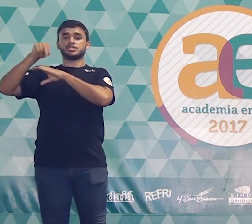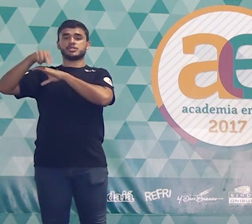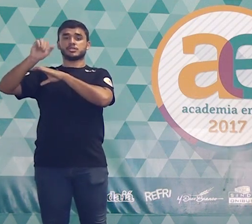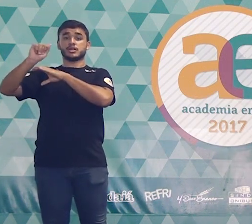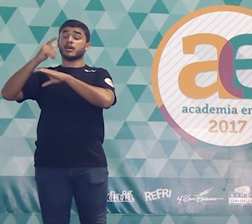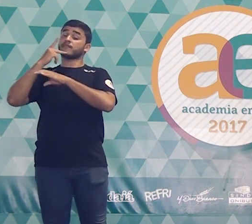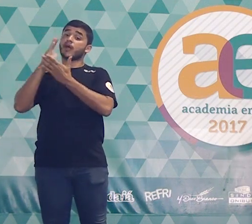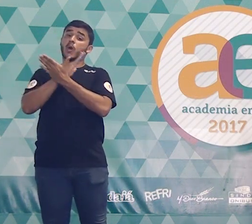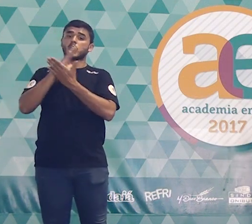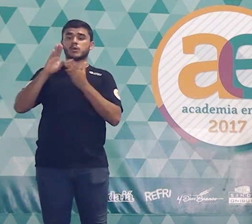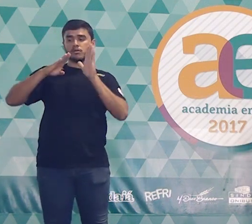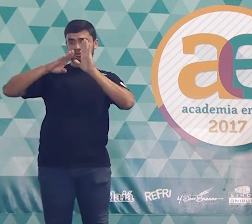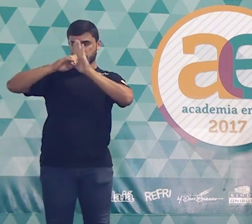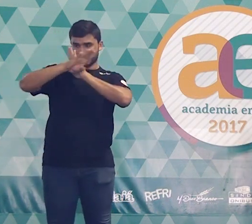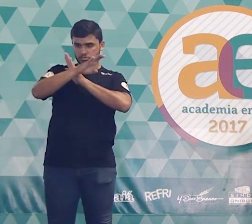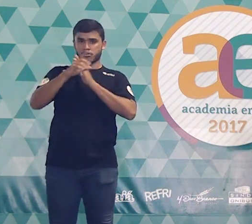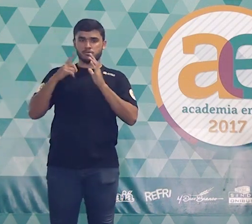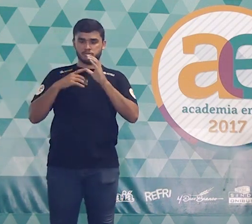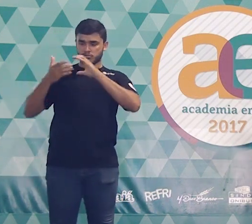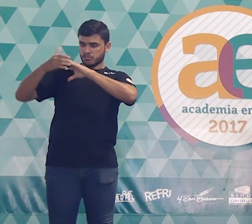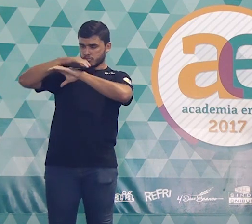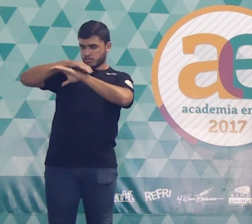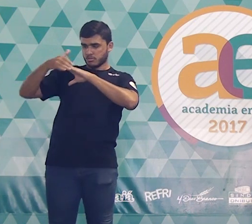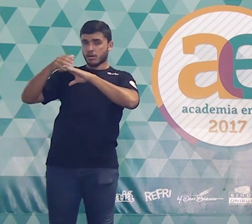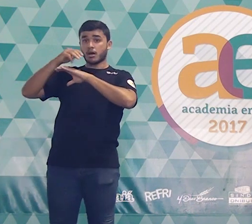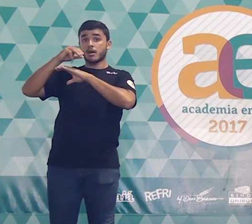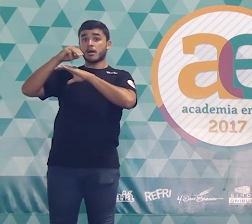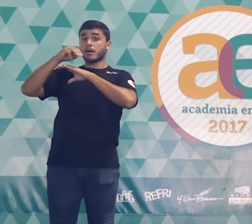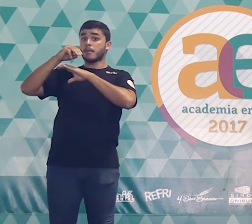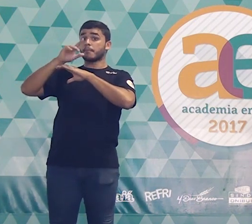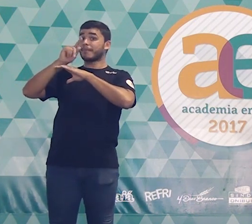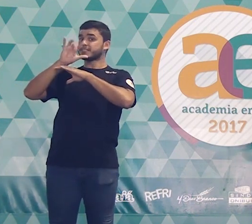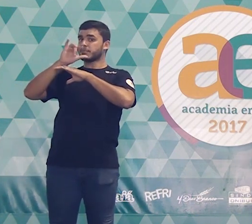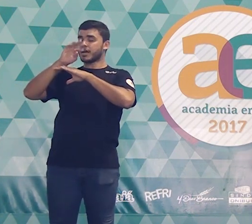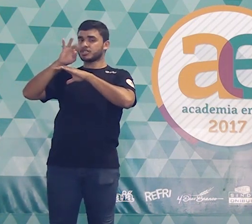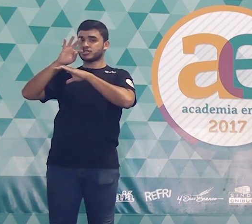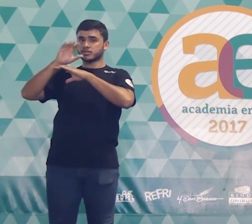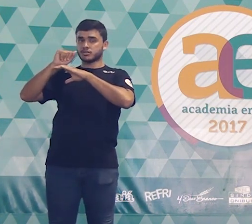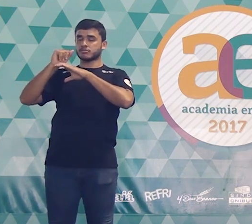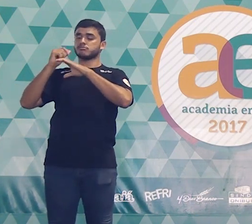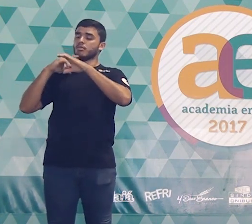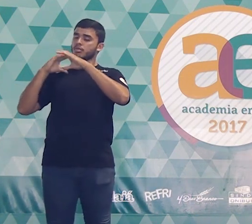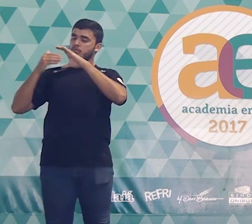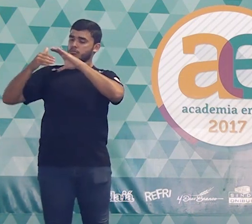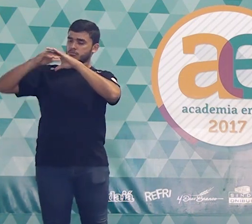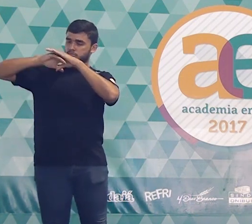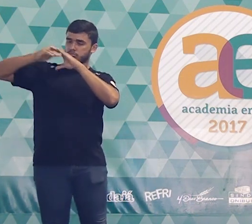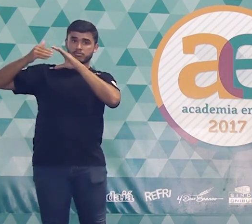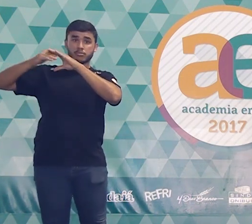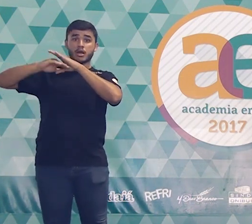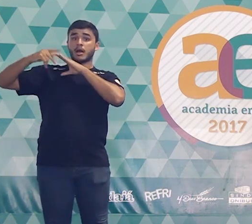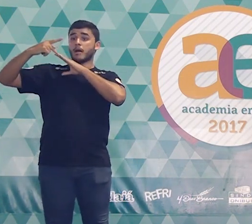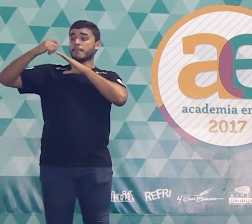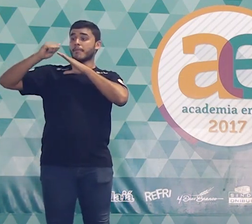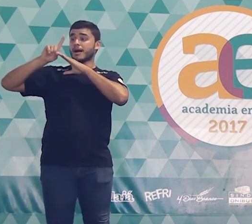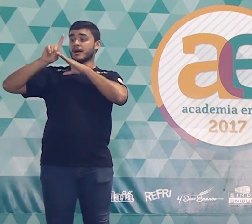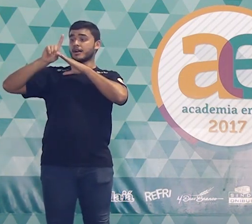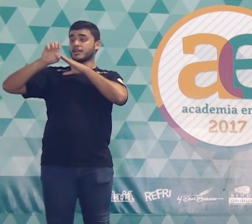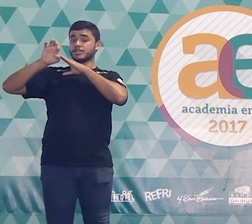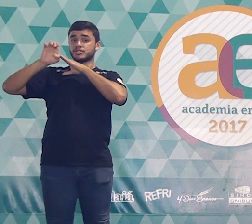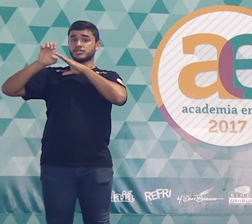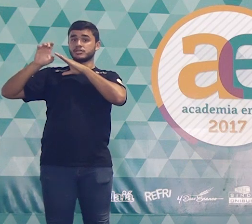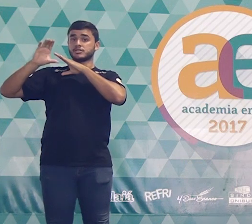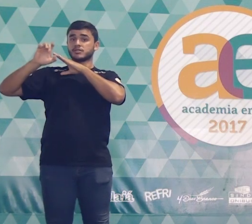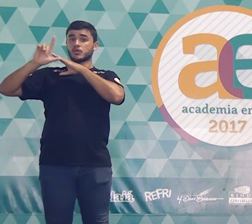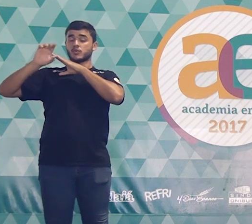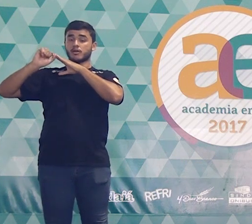membrana plasmática, uma parede celular e ainda uma membrana externa, tá? Então, membranas, toda célula